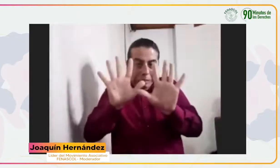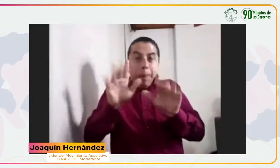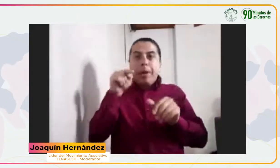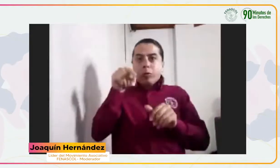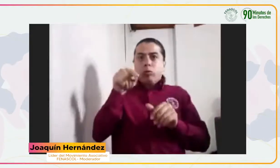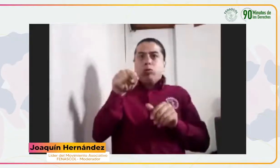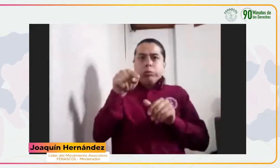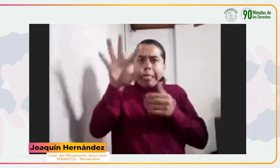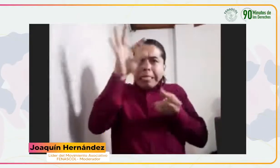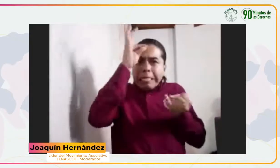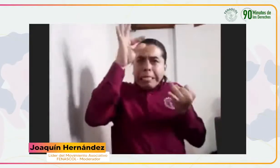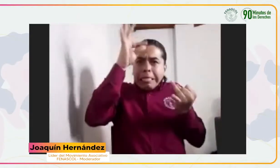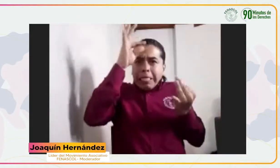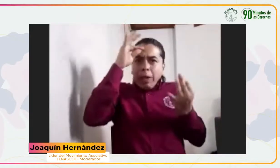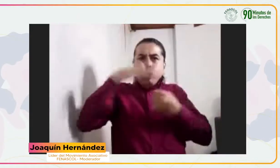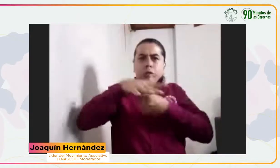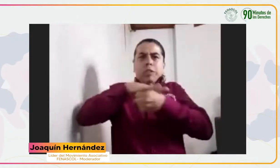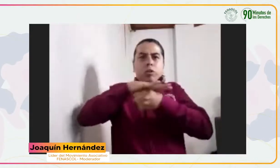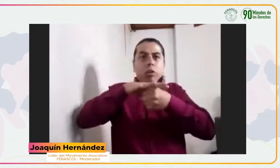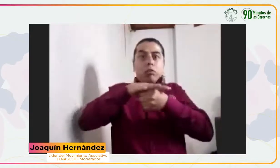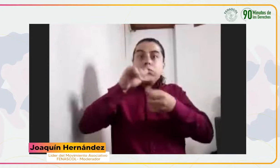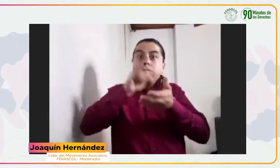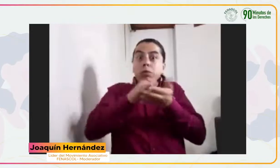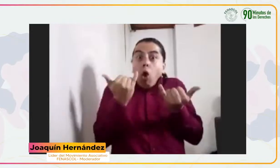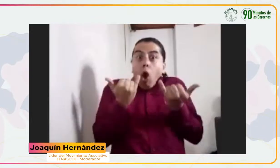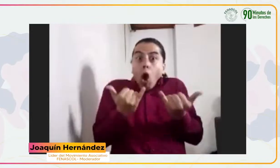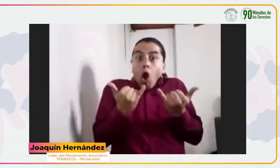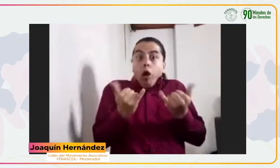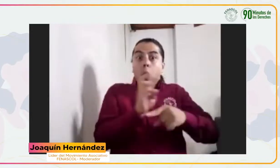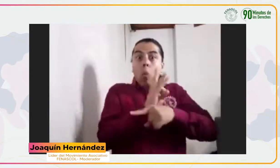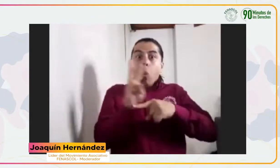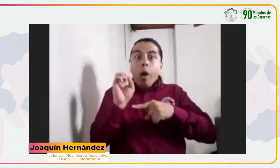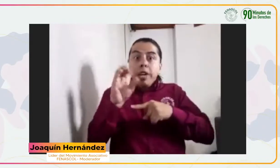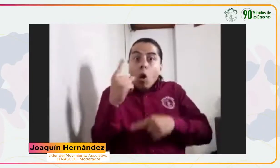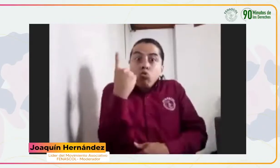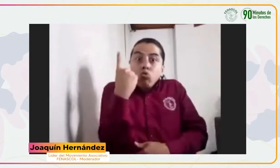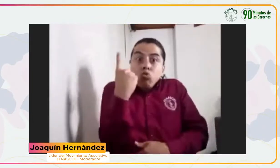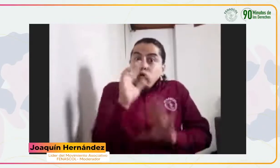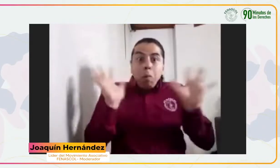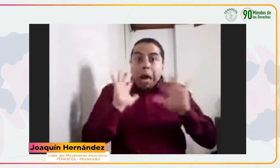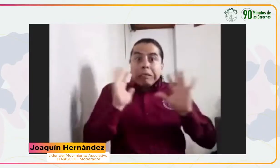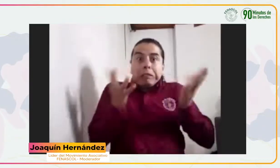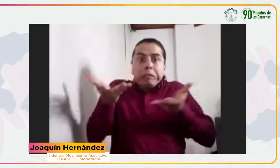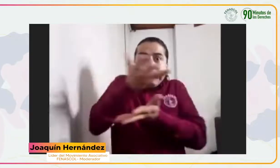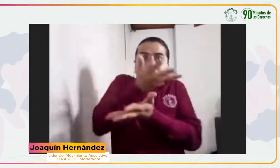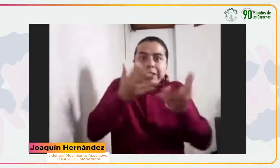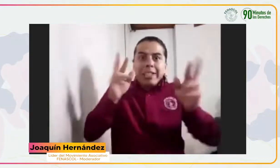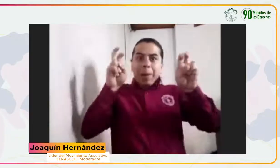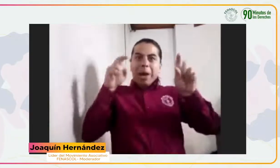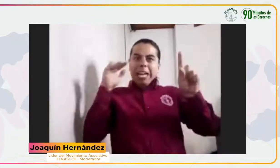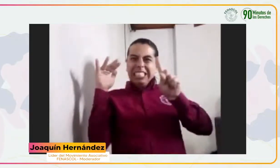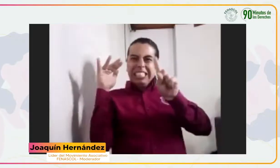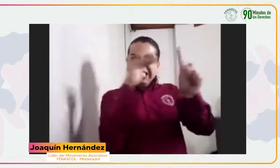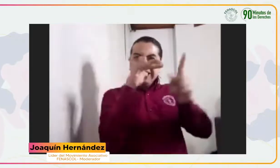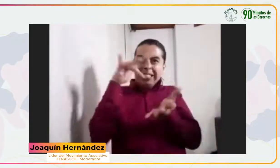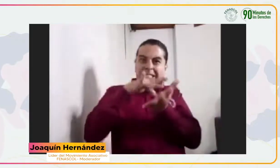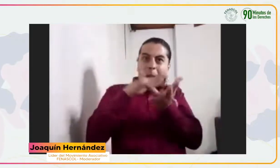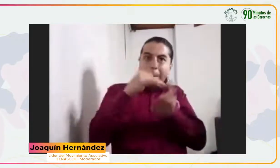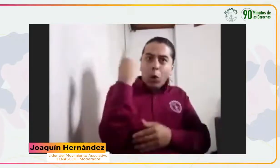les estaremos extendiendo más información acerca de, pues nos trae a colación muchas situaciones que pues precisamente no es el primer